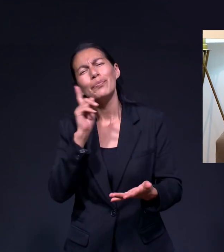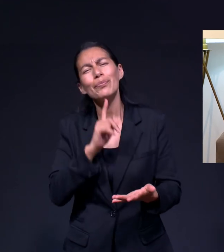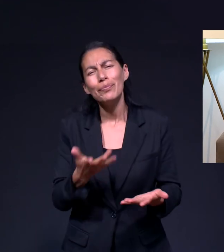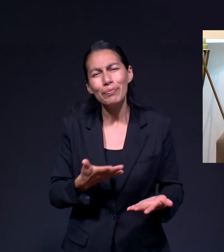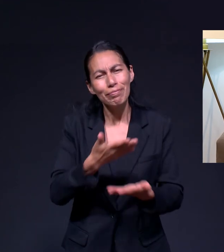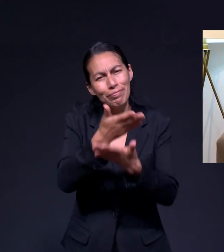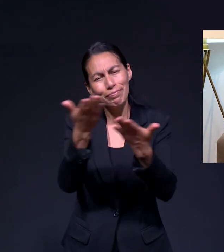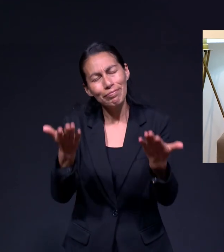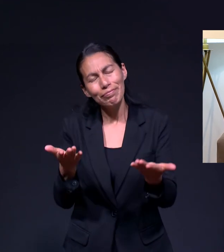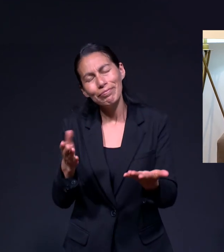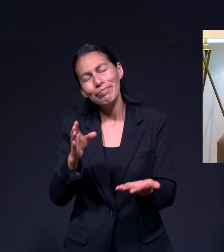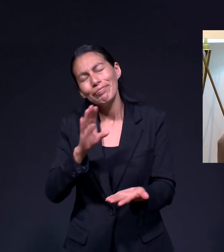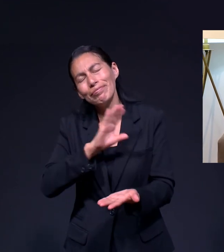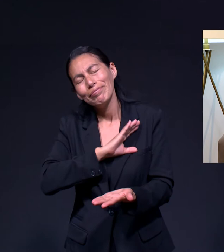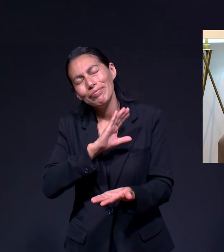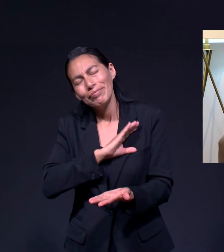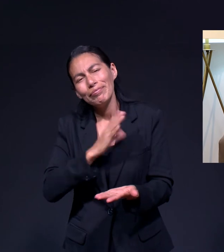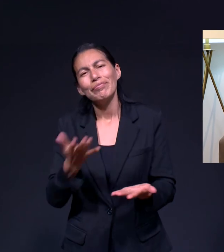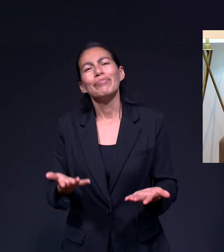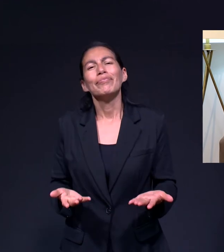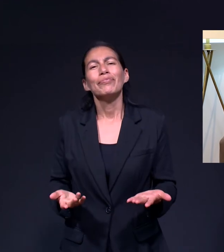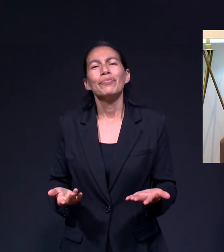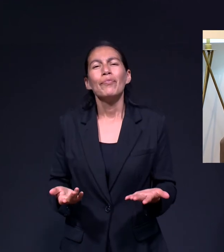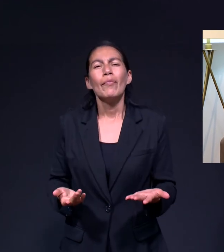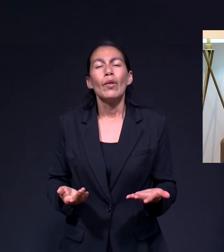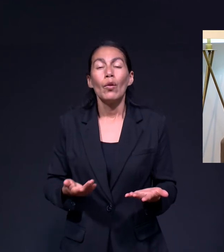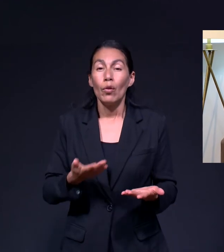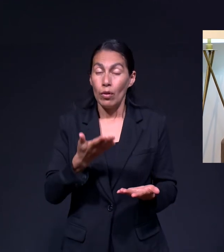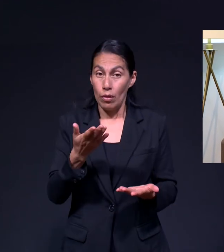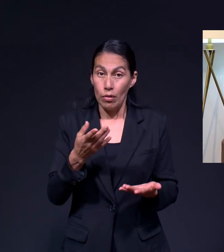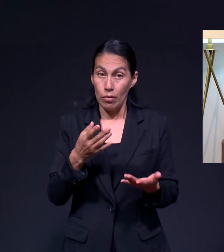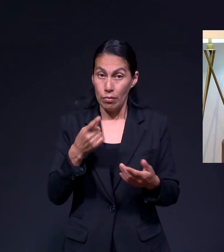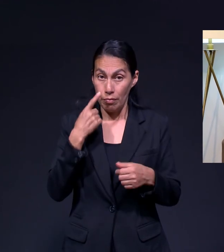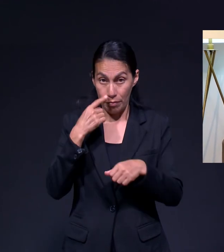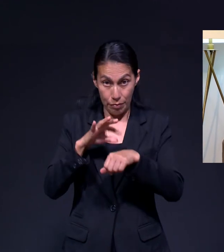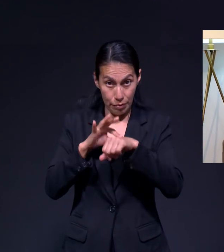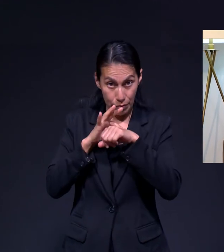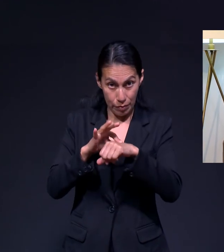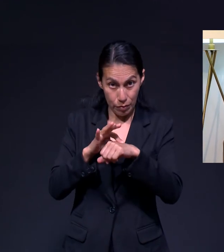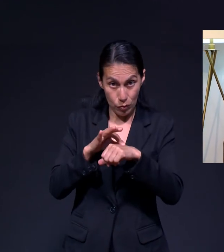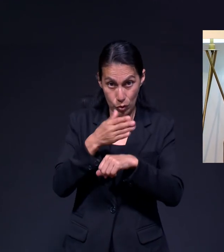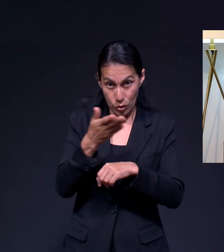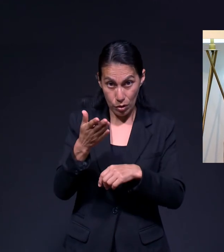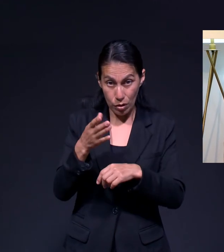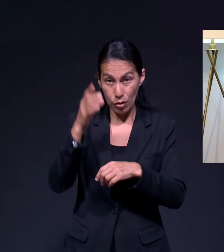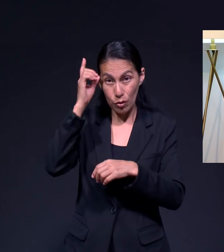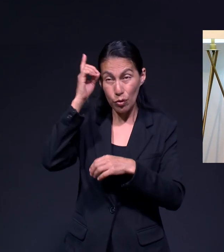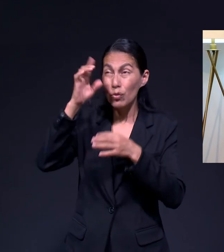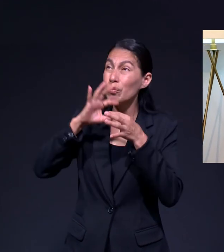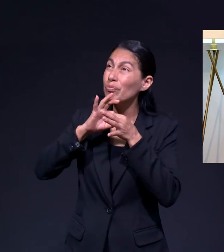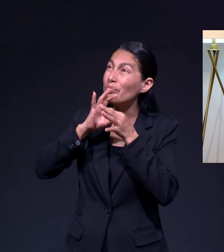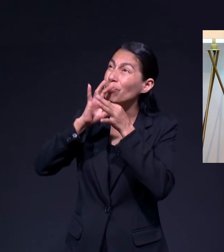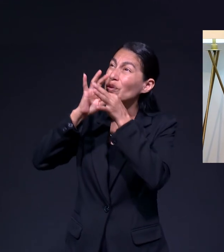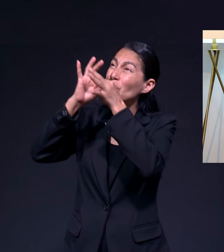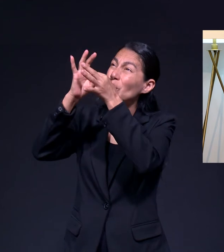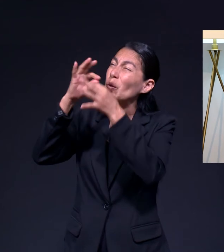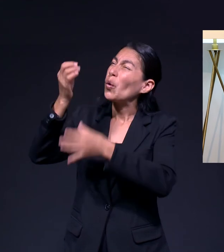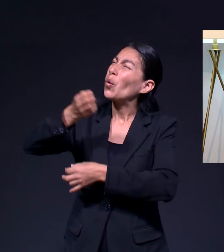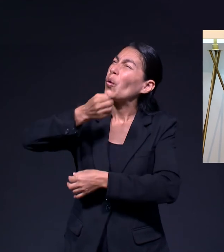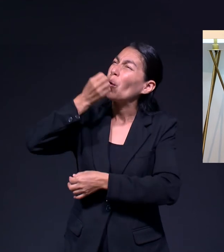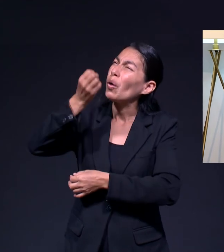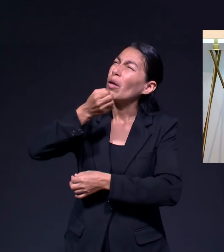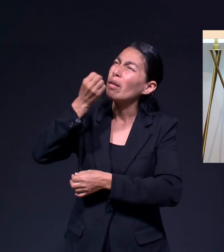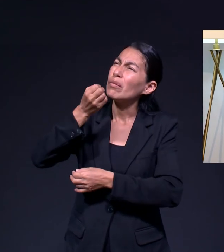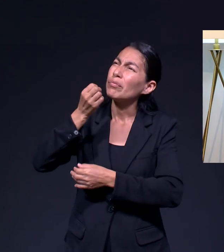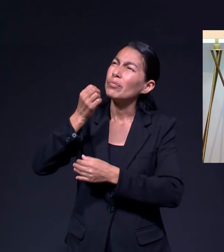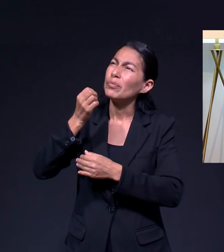ustedes pueden ver cómo es que cuando te pones en contacto con la voluntad de dios tus expectativas